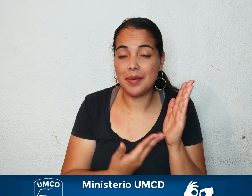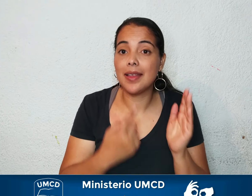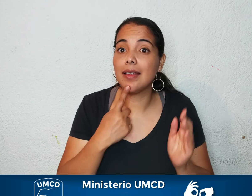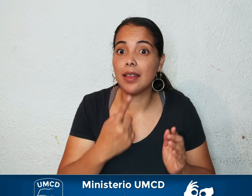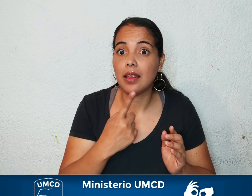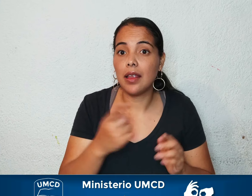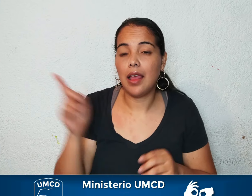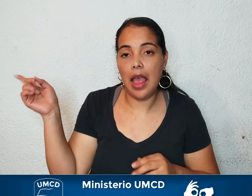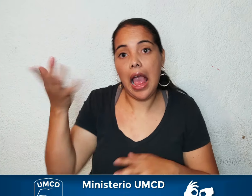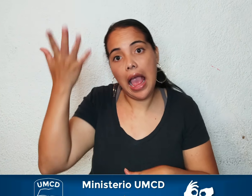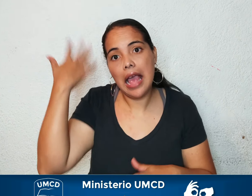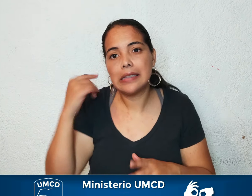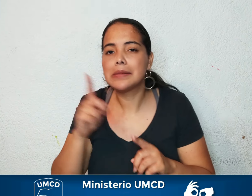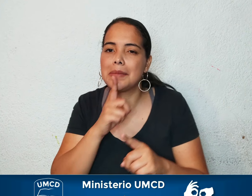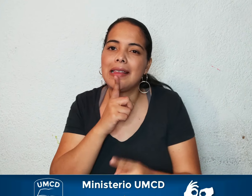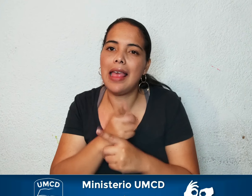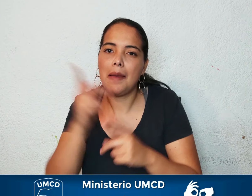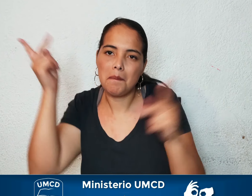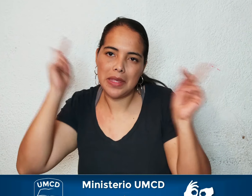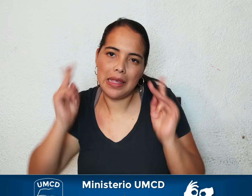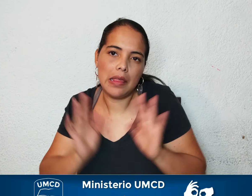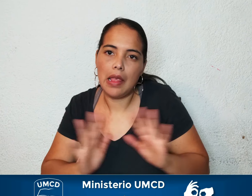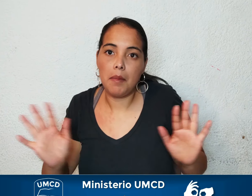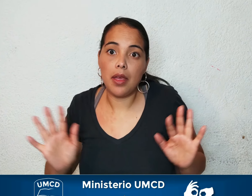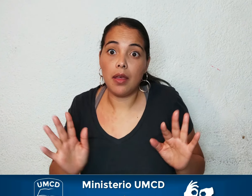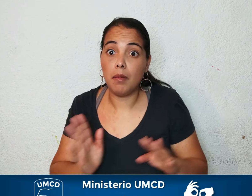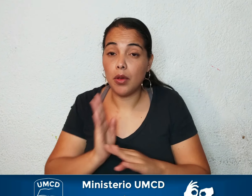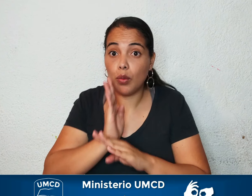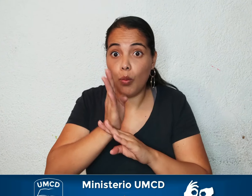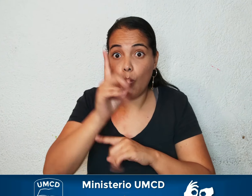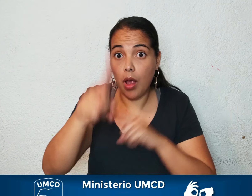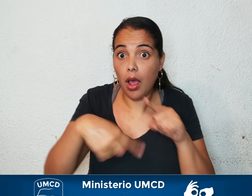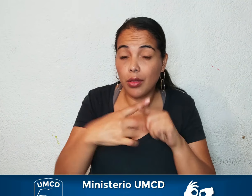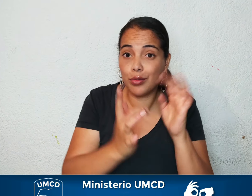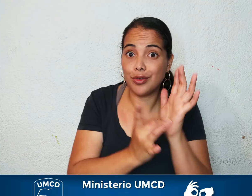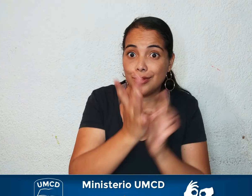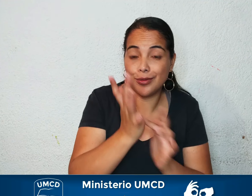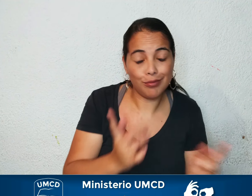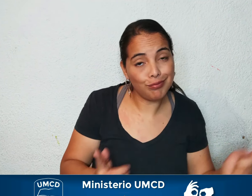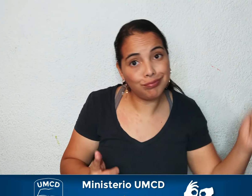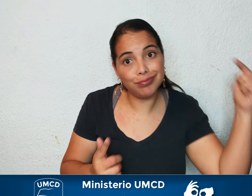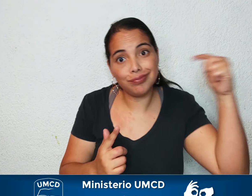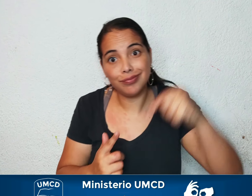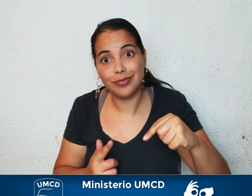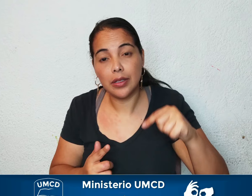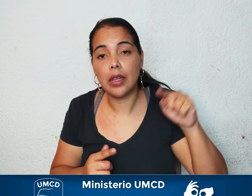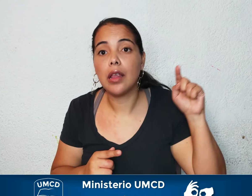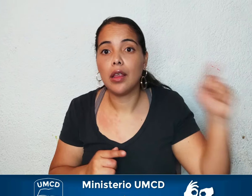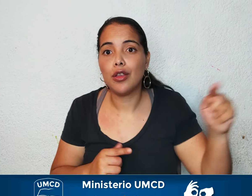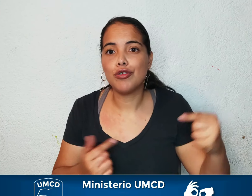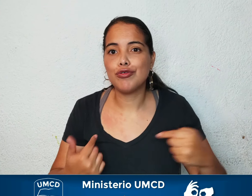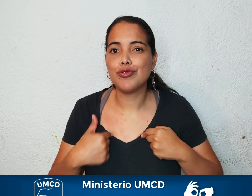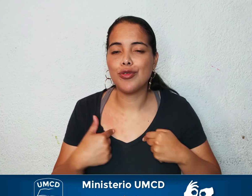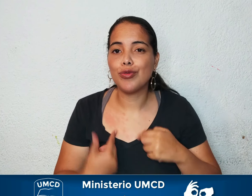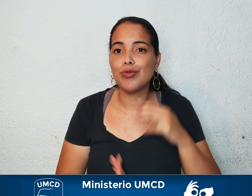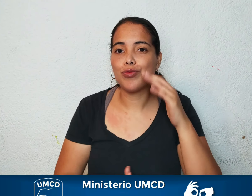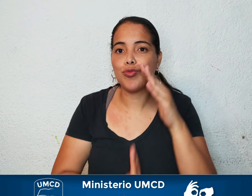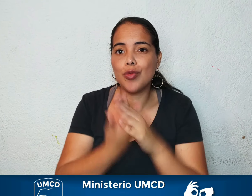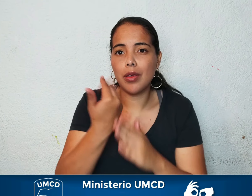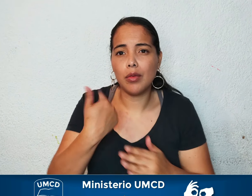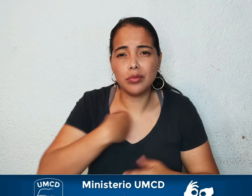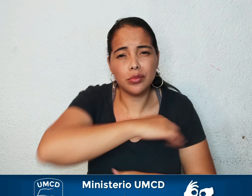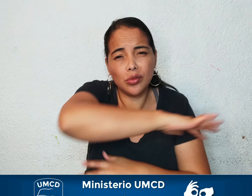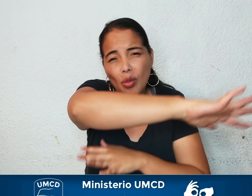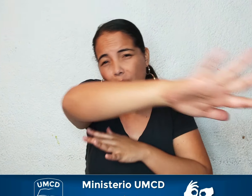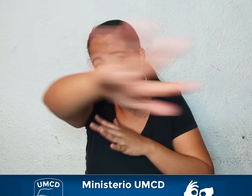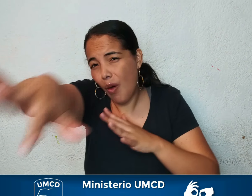sangre solamente cubría el pecado. Cuando vino Jesucristo, el mismo Juan el Bautista dijo: Él